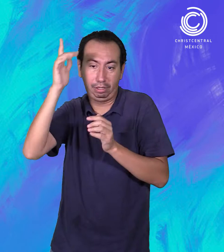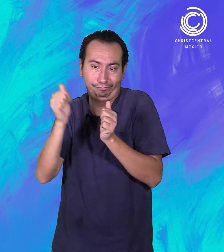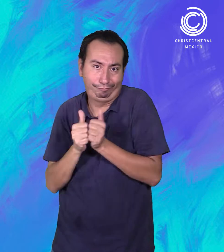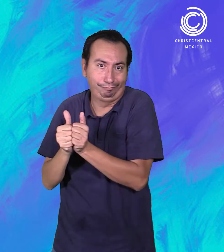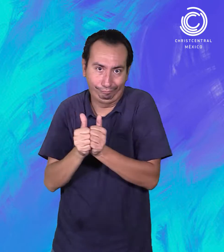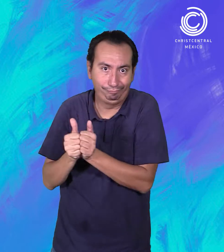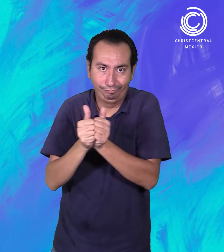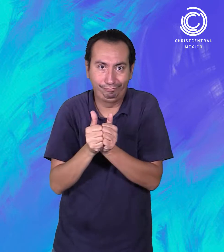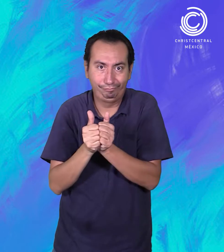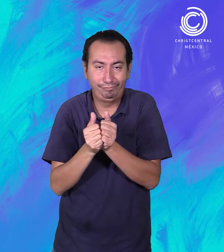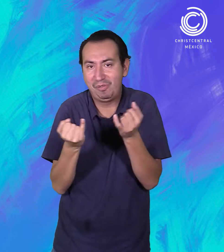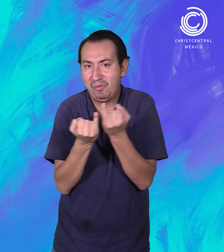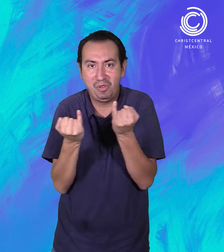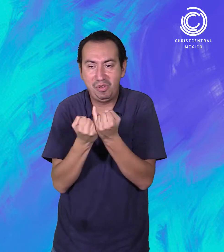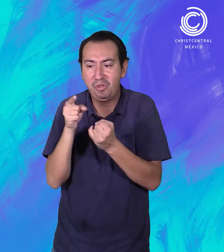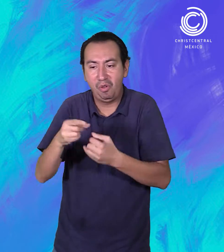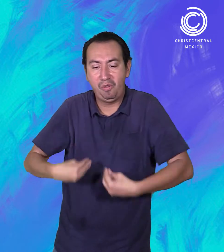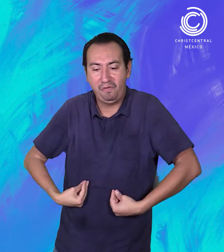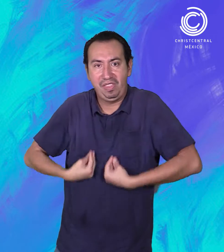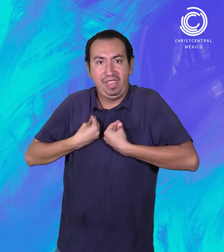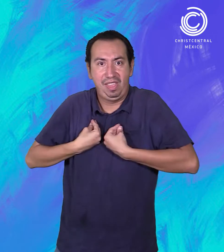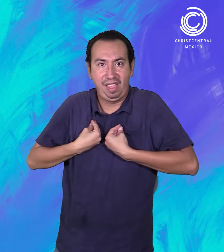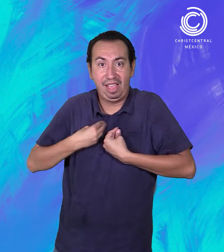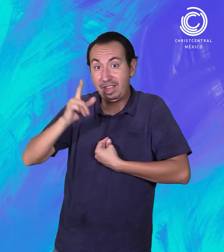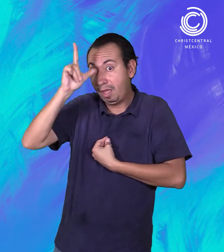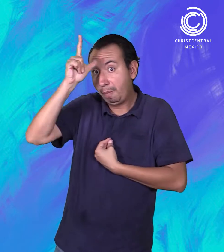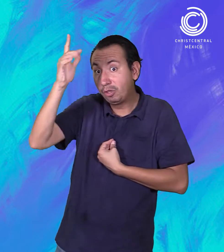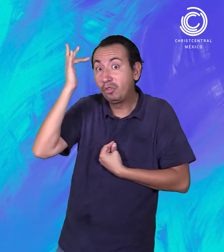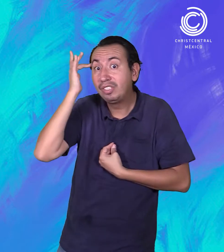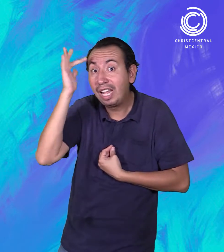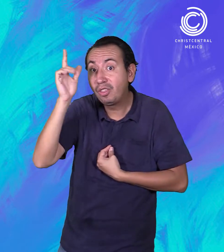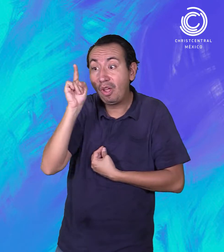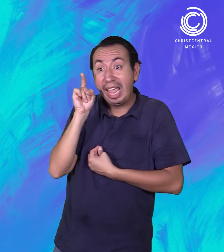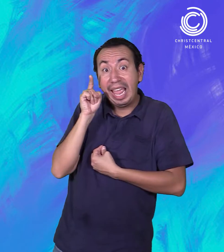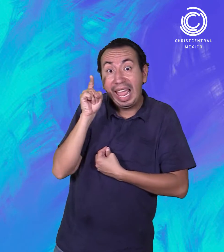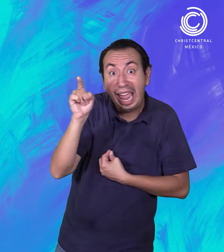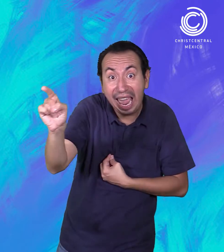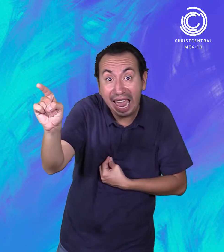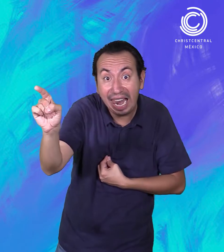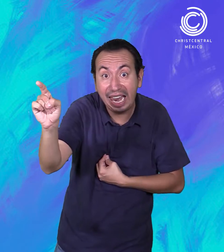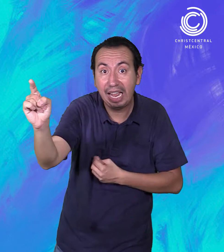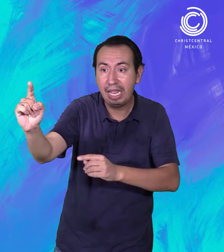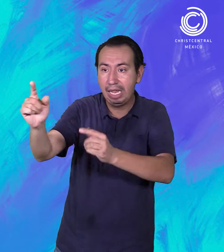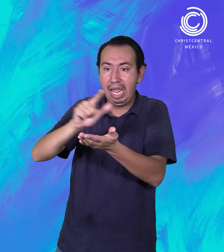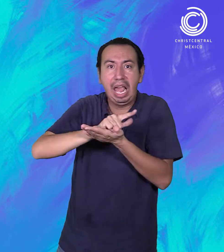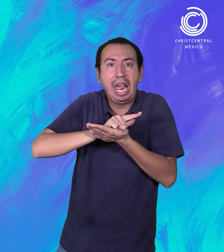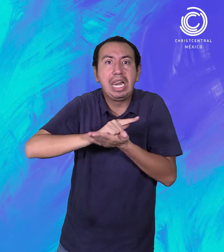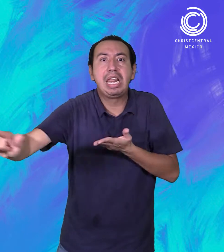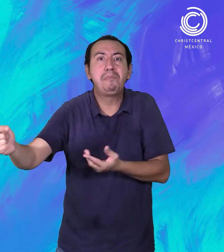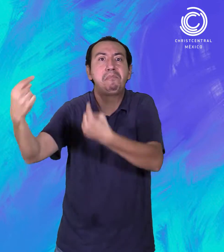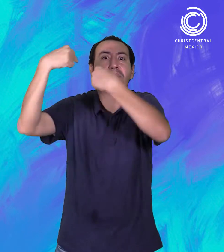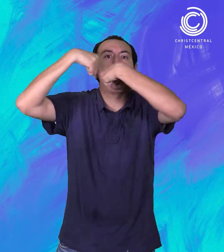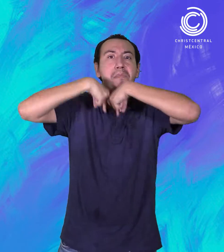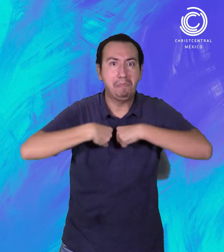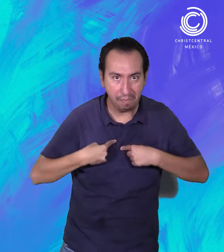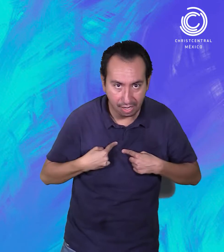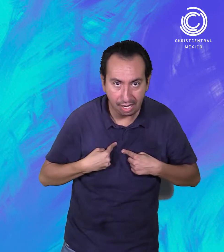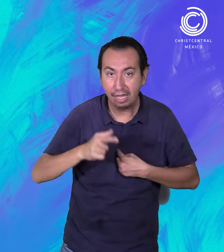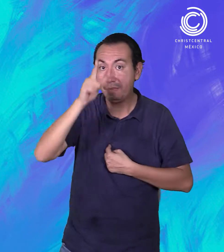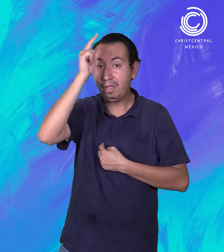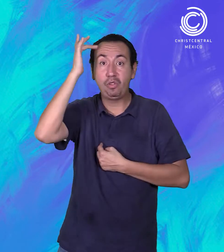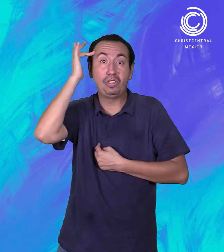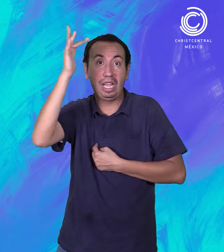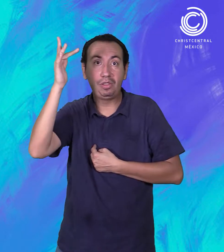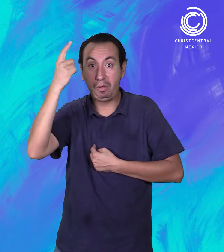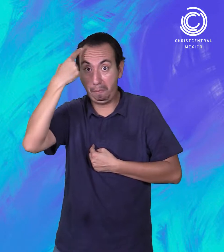en su vida como en nuestra vida. Es el Espíritu Santo que nos puede llevar a una renovación, el Espíritu Santo que nos